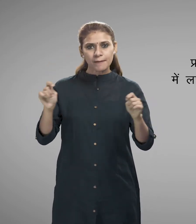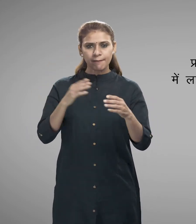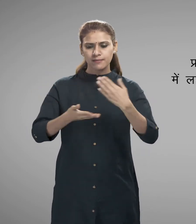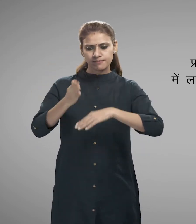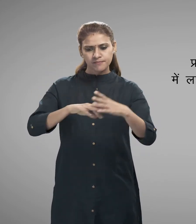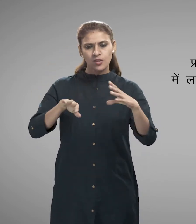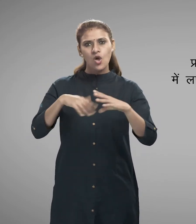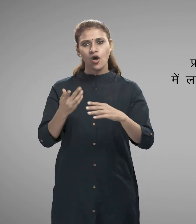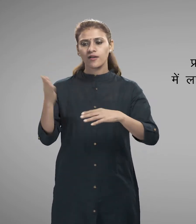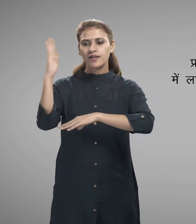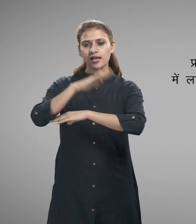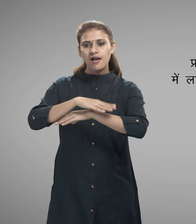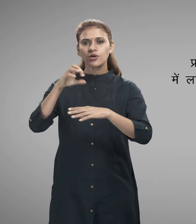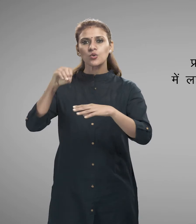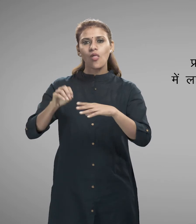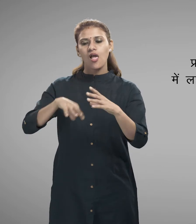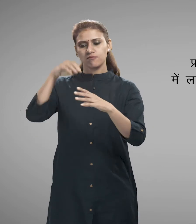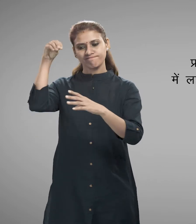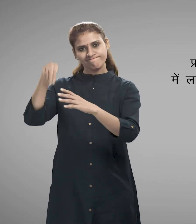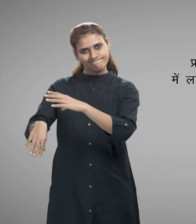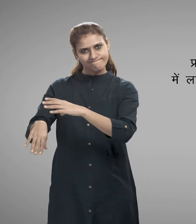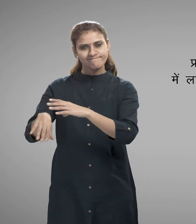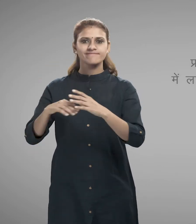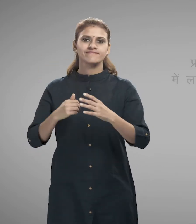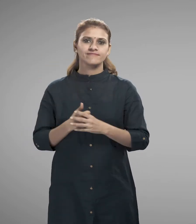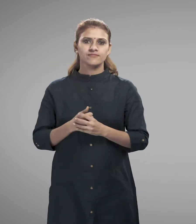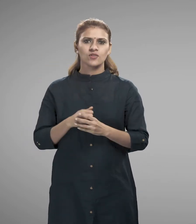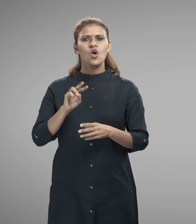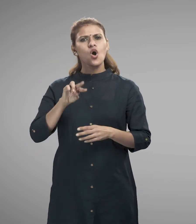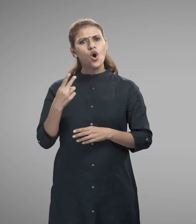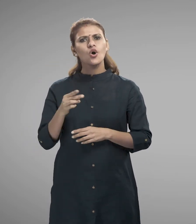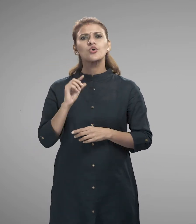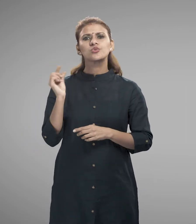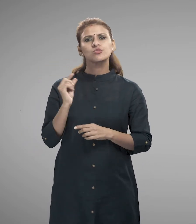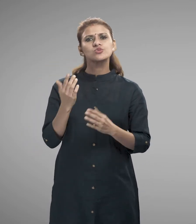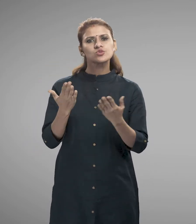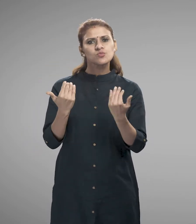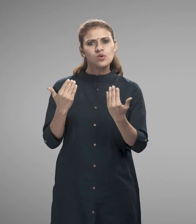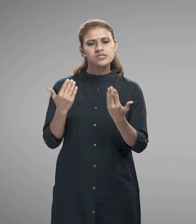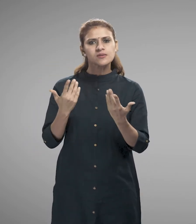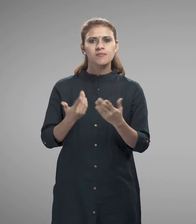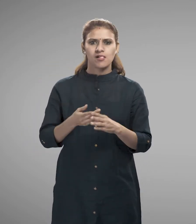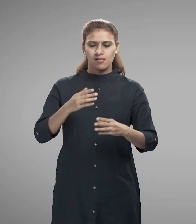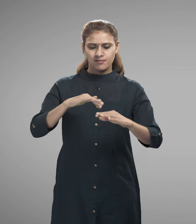ढके हुए कूड़ेदान में फेंकें। उसे खाद के गड्ढे में भी डाल सकते